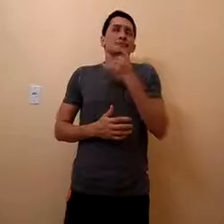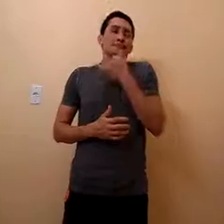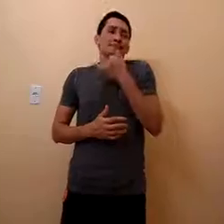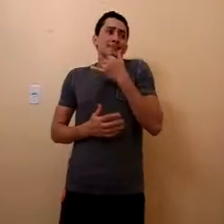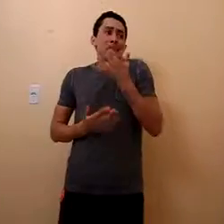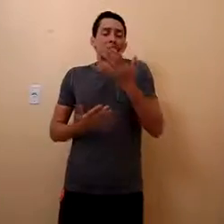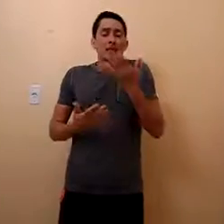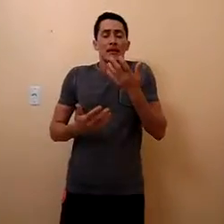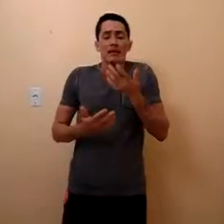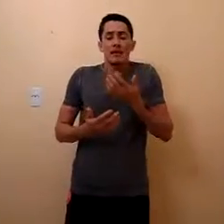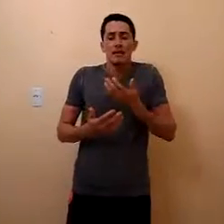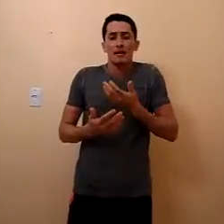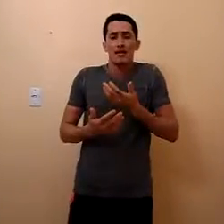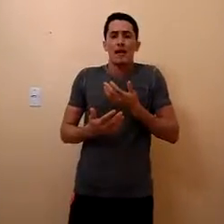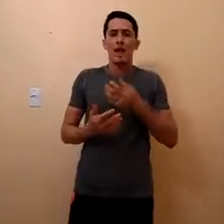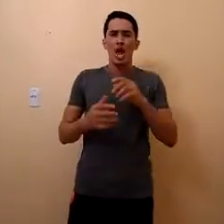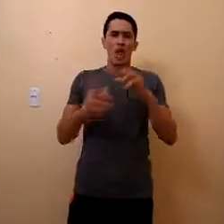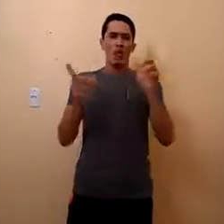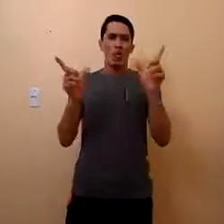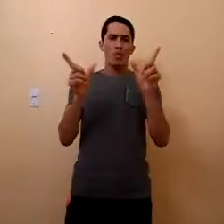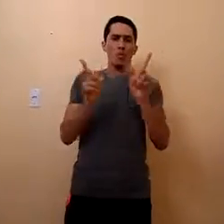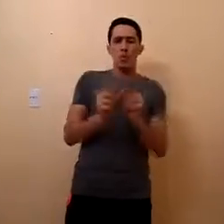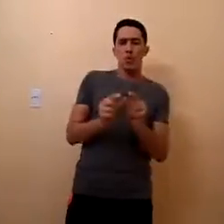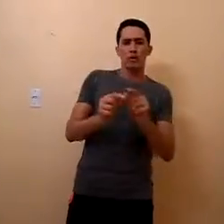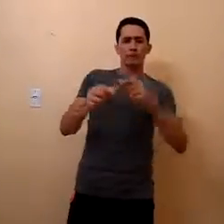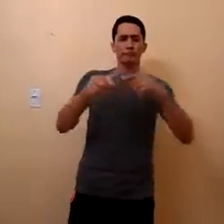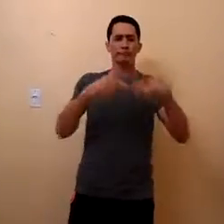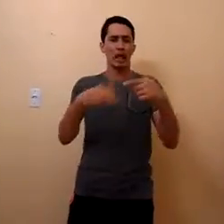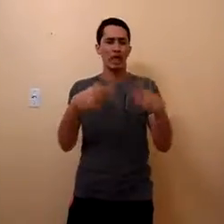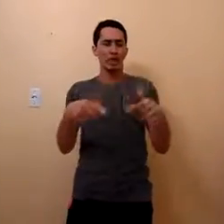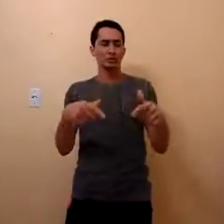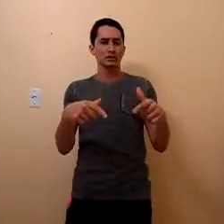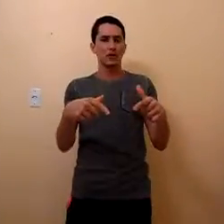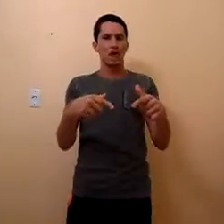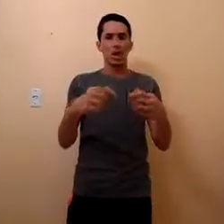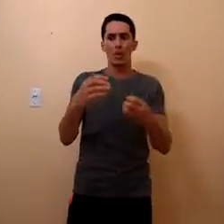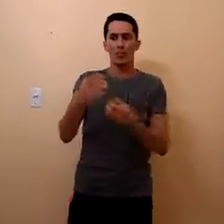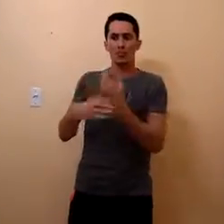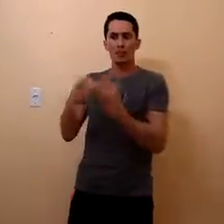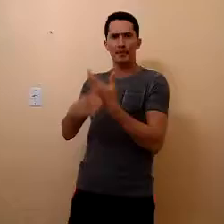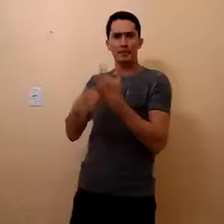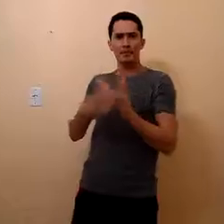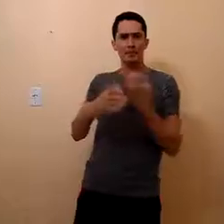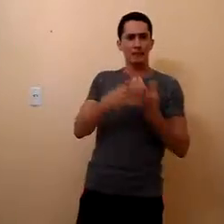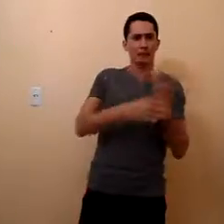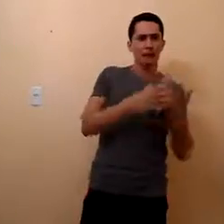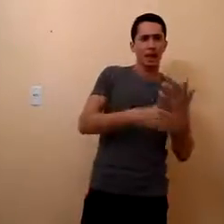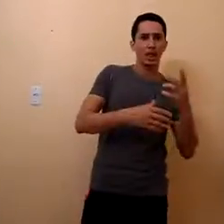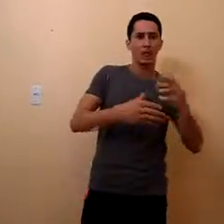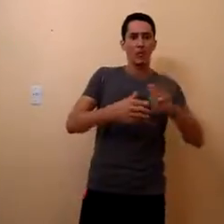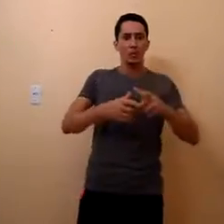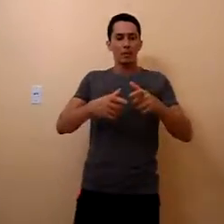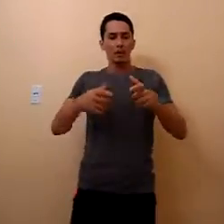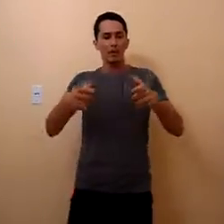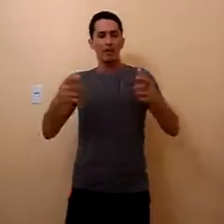é redução de emprego, porque aquelas plantas que estavam produzindo, programando sua produção para vender para a Europa,